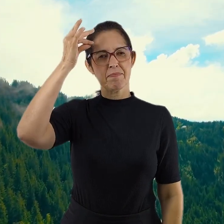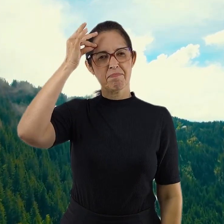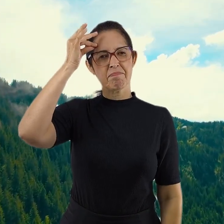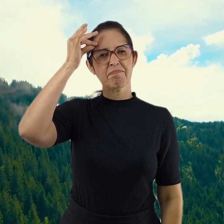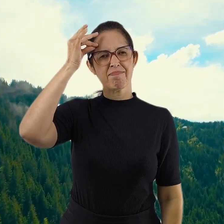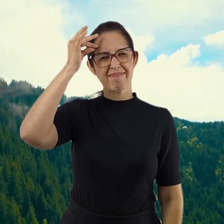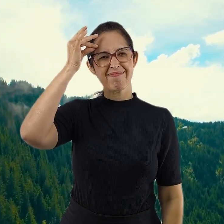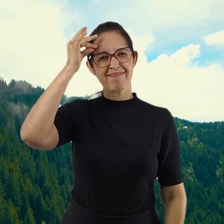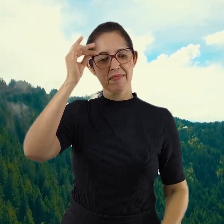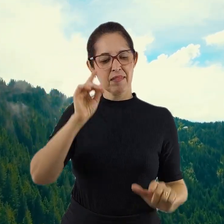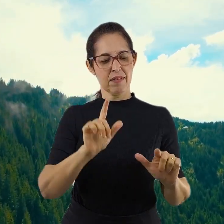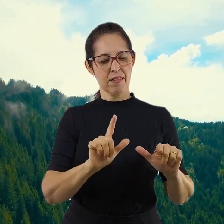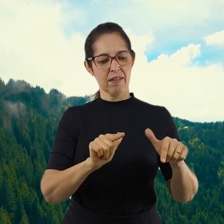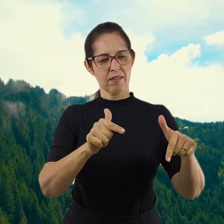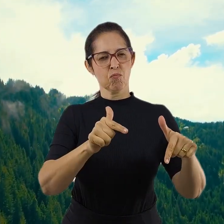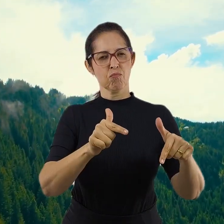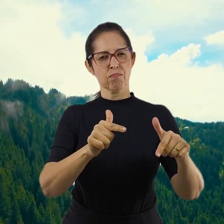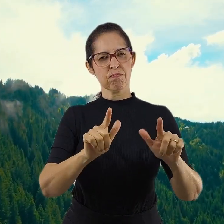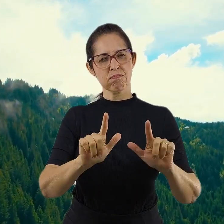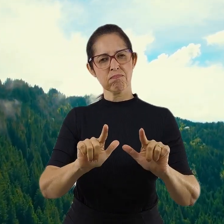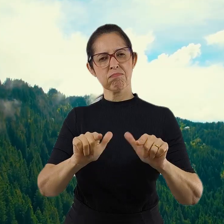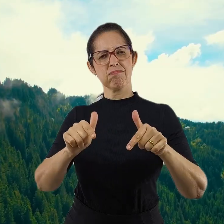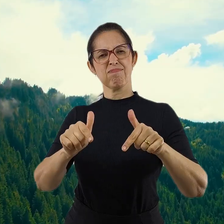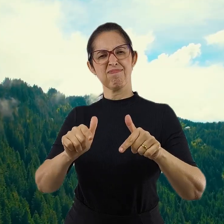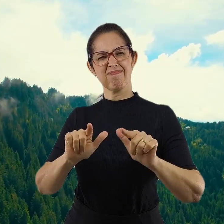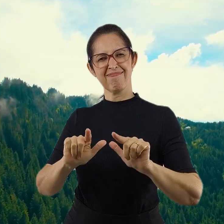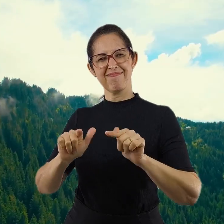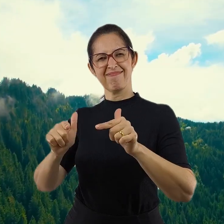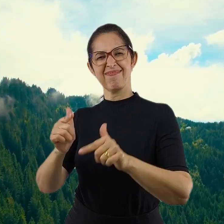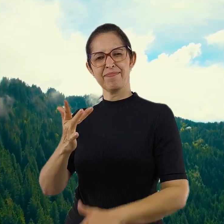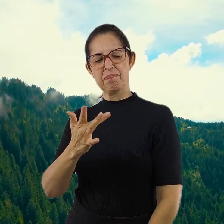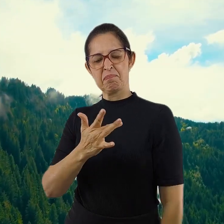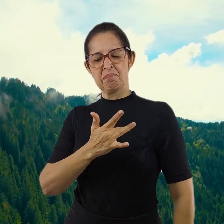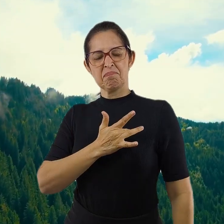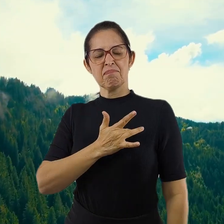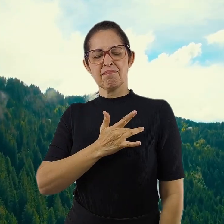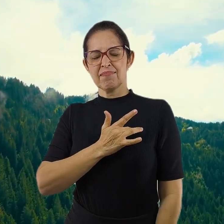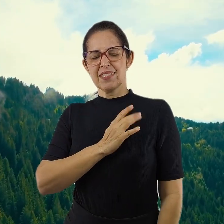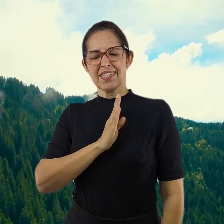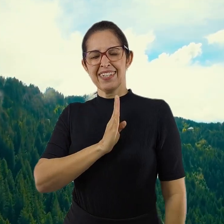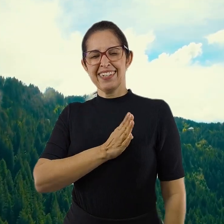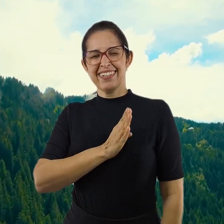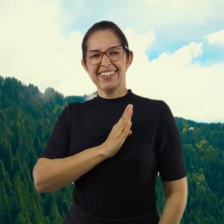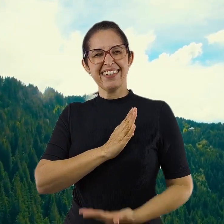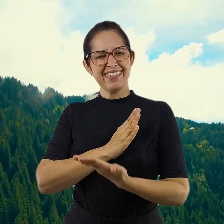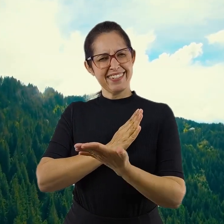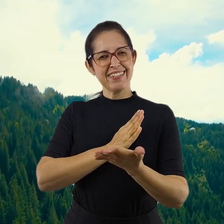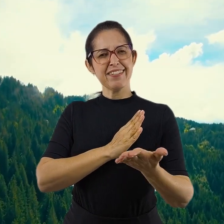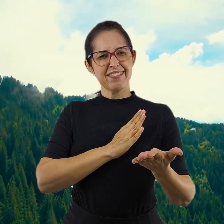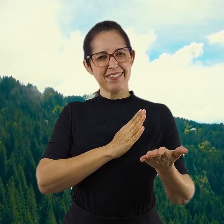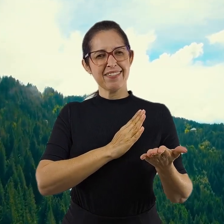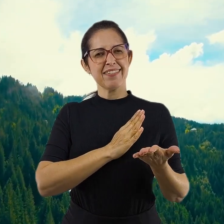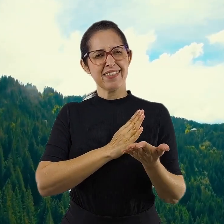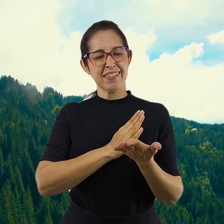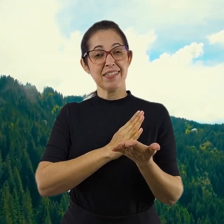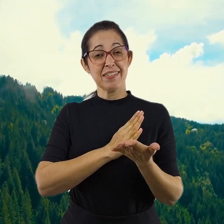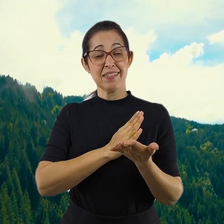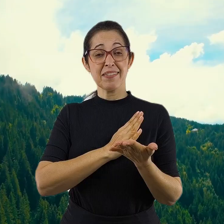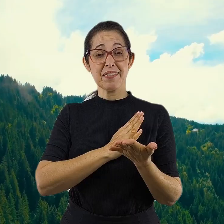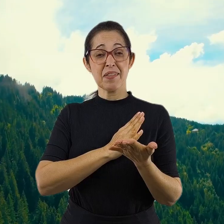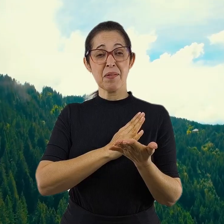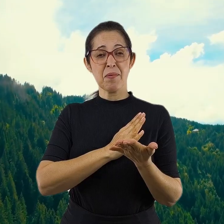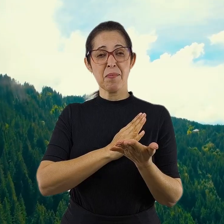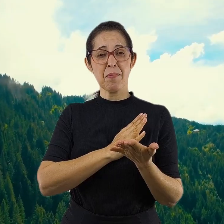Ras. operou Laice. em vossos corações Odriei. a